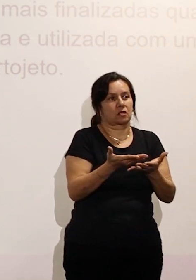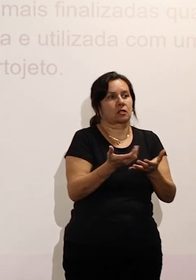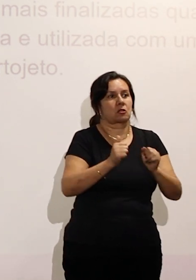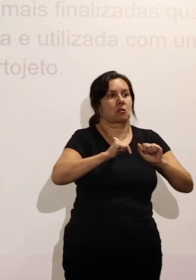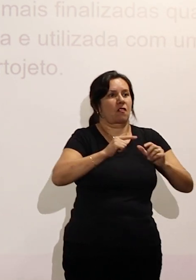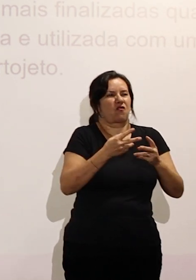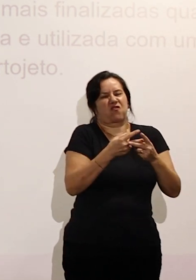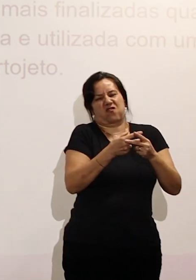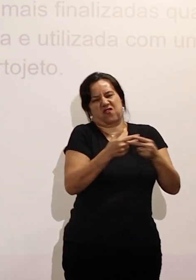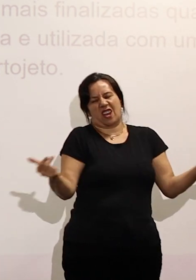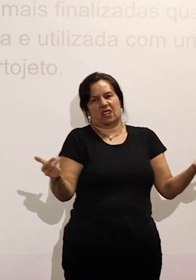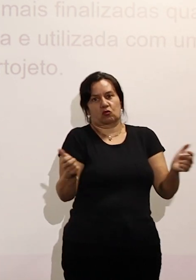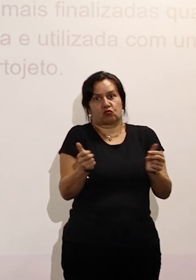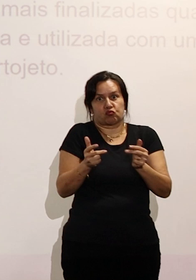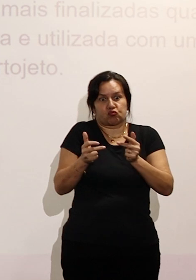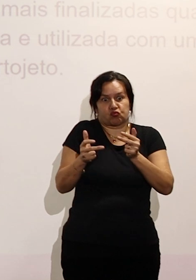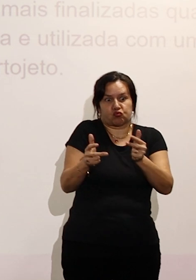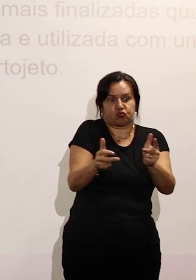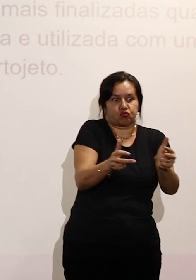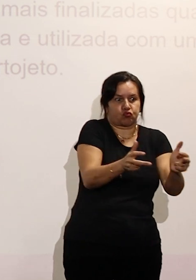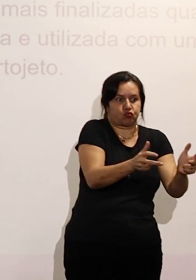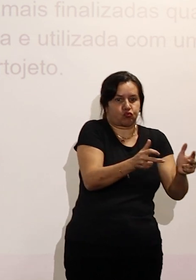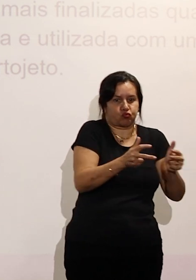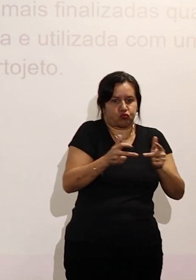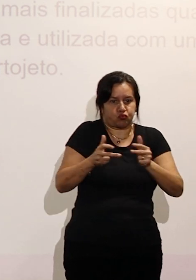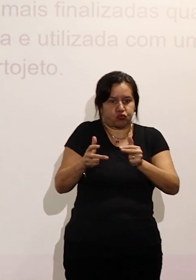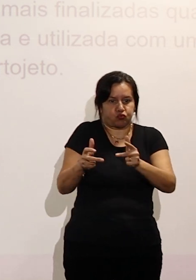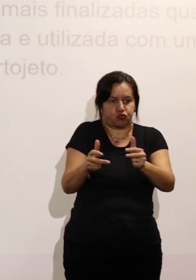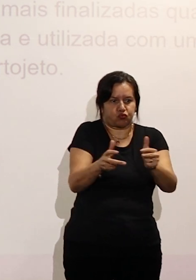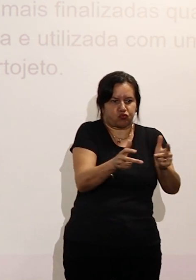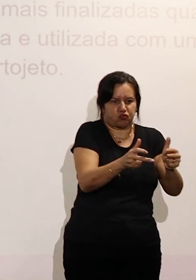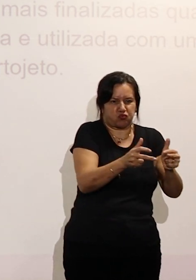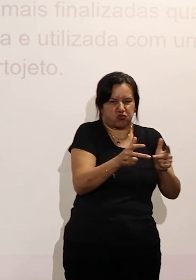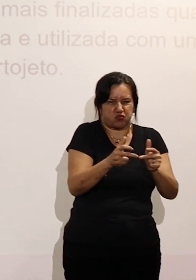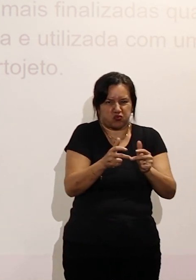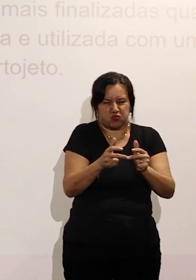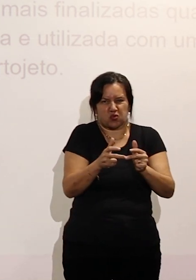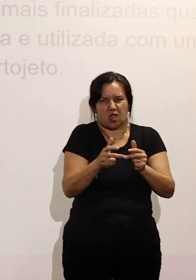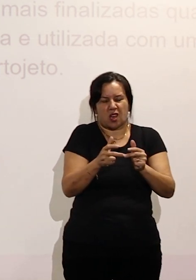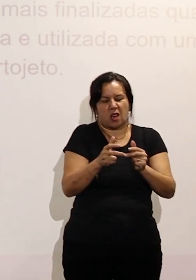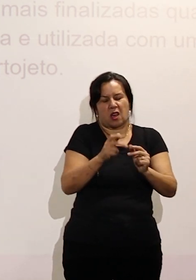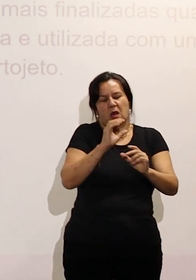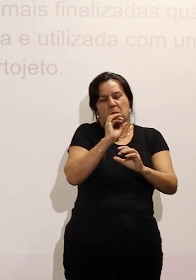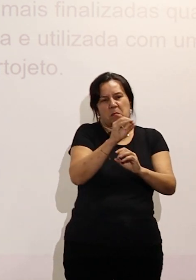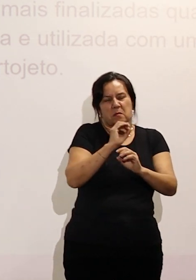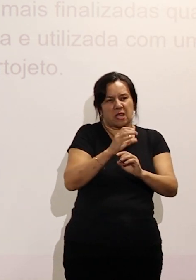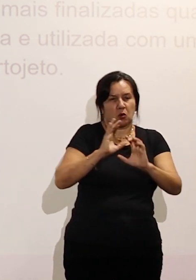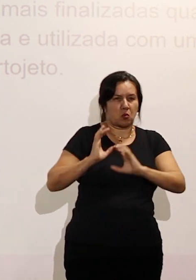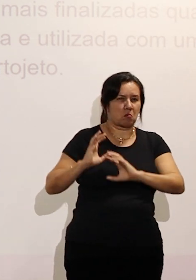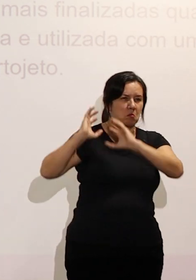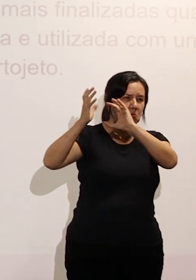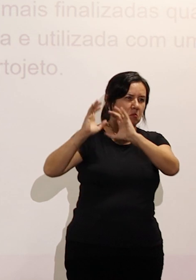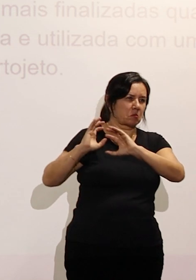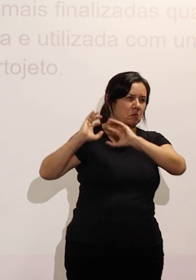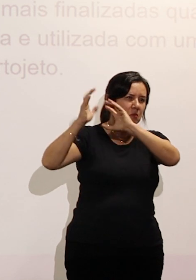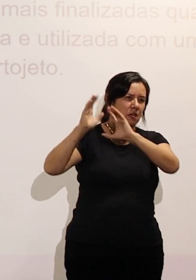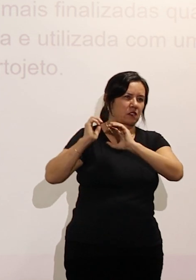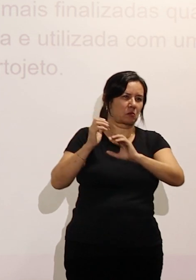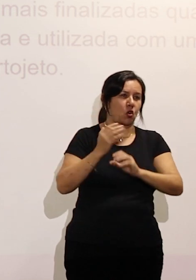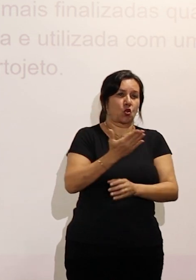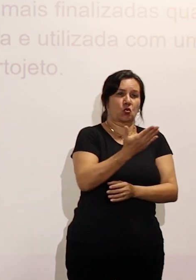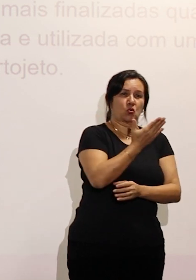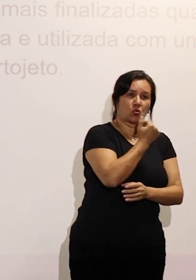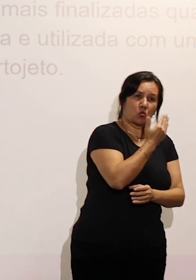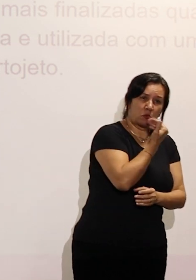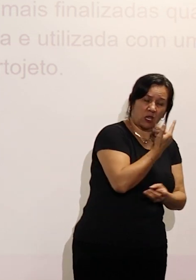de jogo. Já trabalhei até com jogo de bingo online, já trabalhei com jogo de beisebol, com jogo de